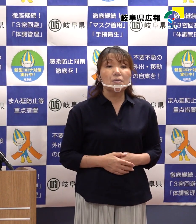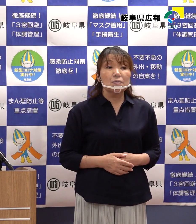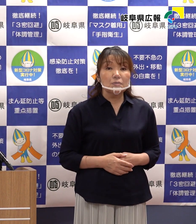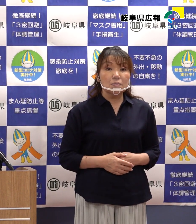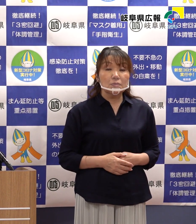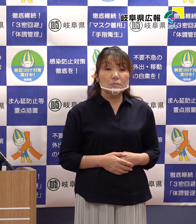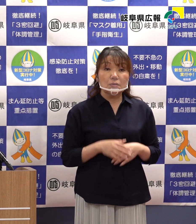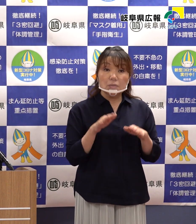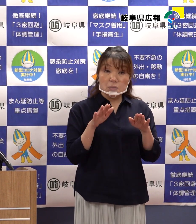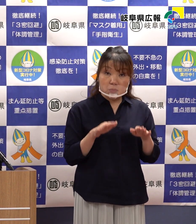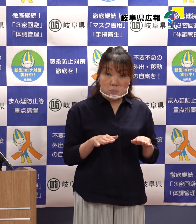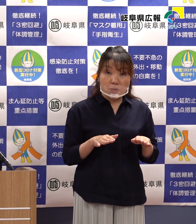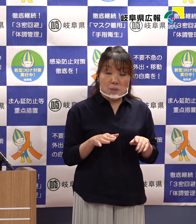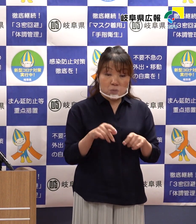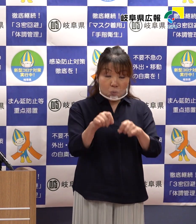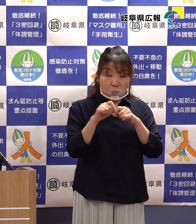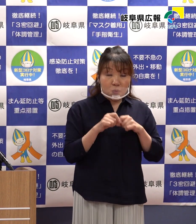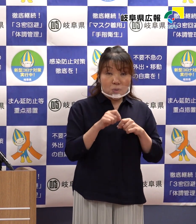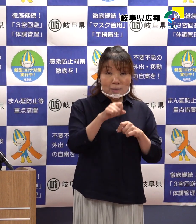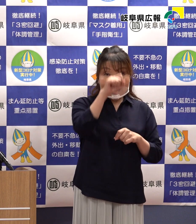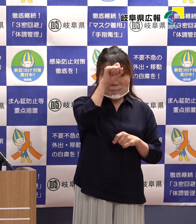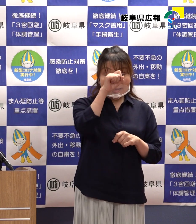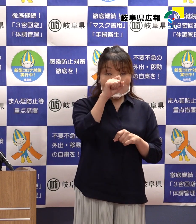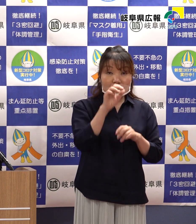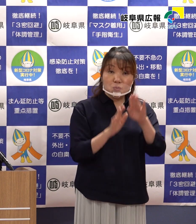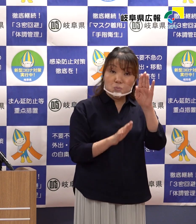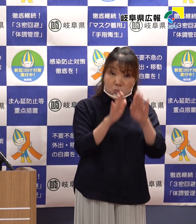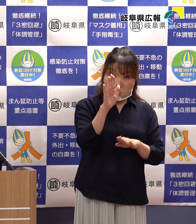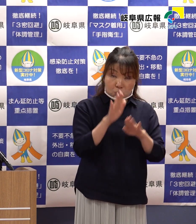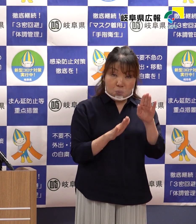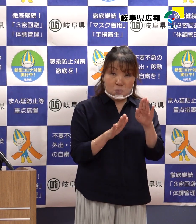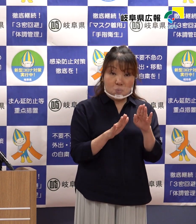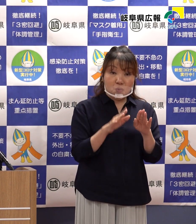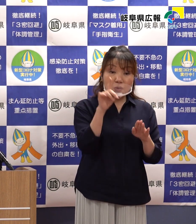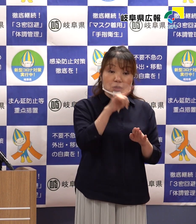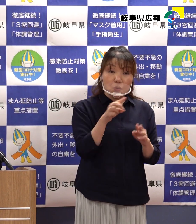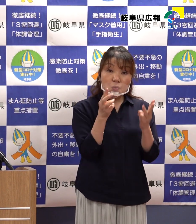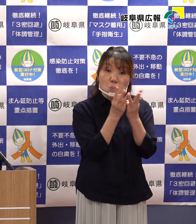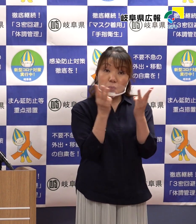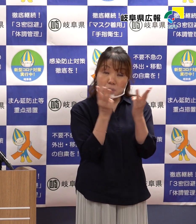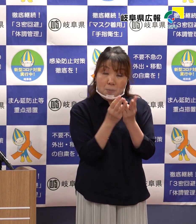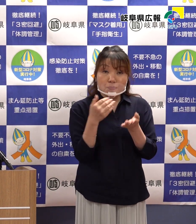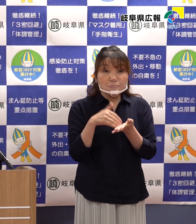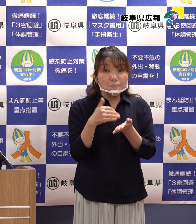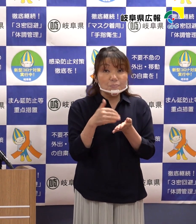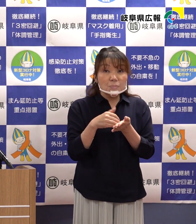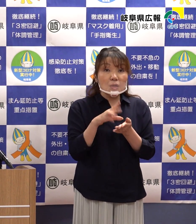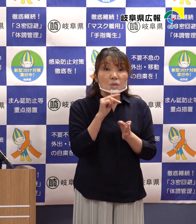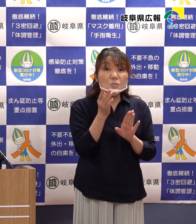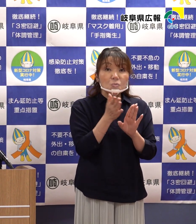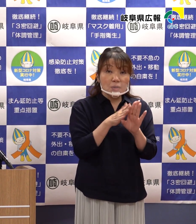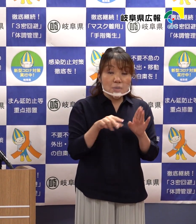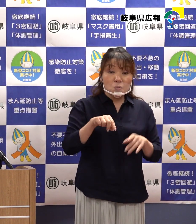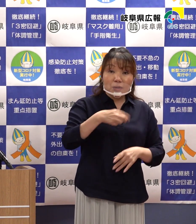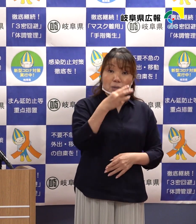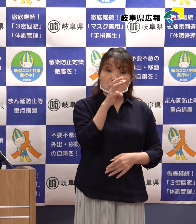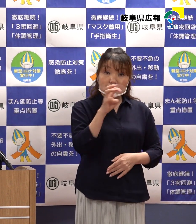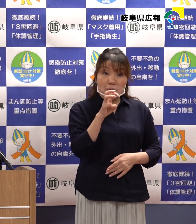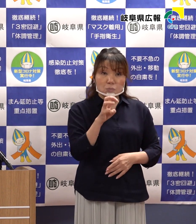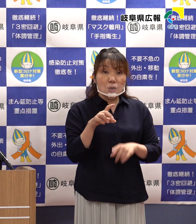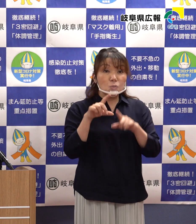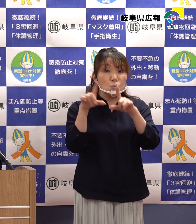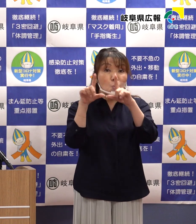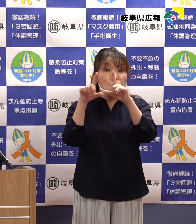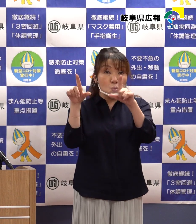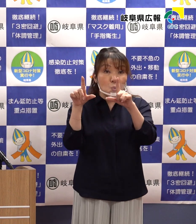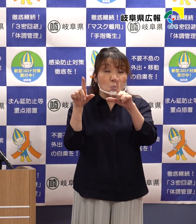の、感染状況ですけれども、人口比で換算しますと、岐阜県の130人というのは、東京都の